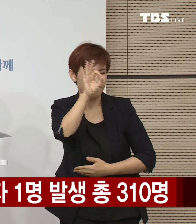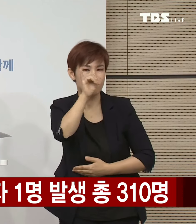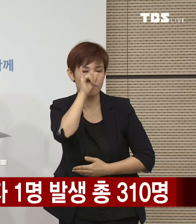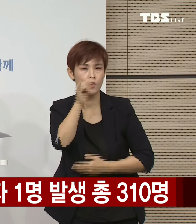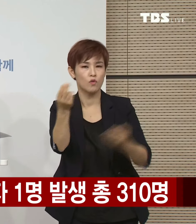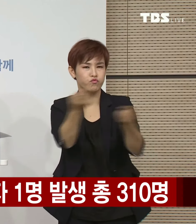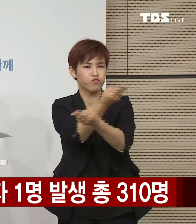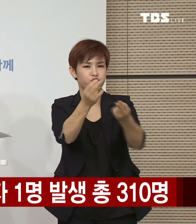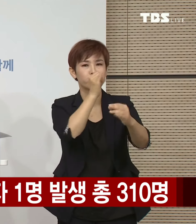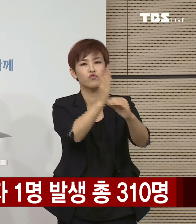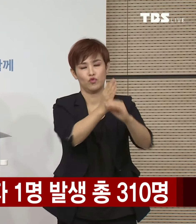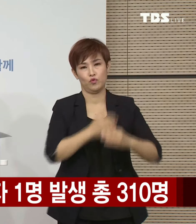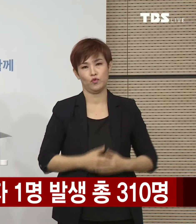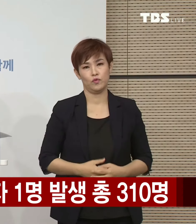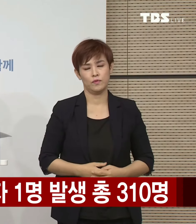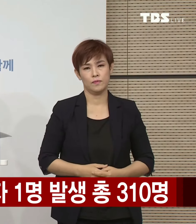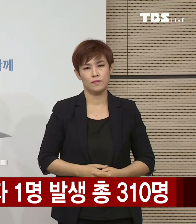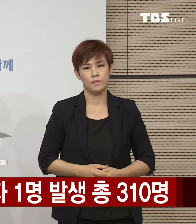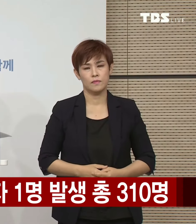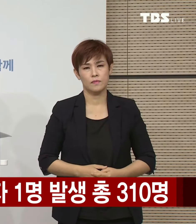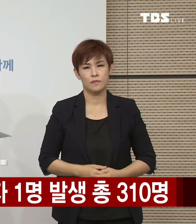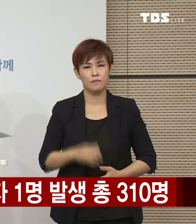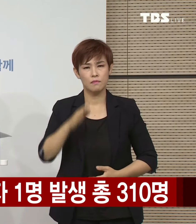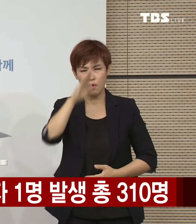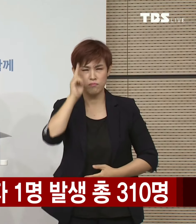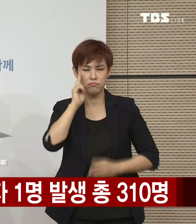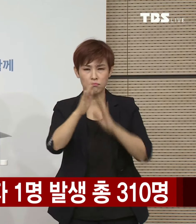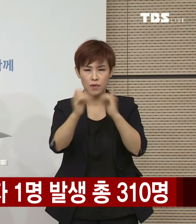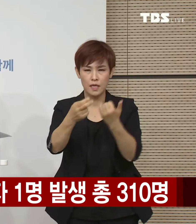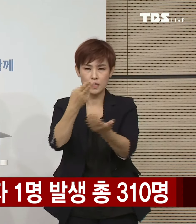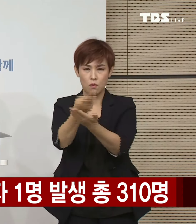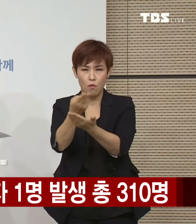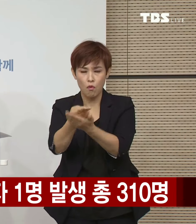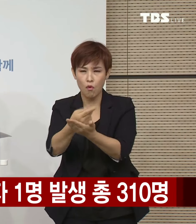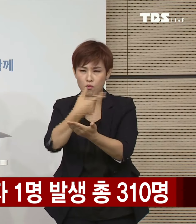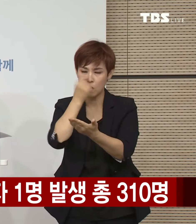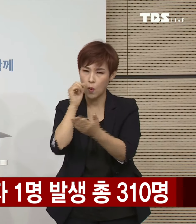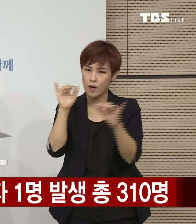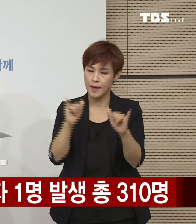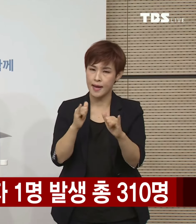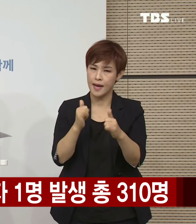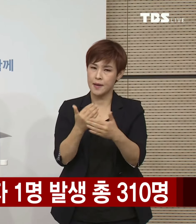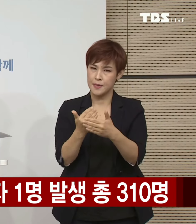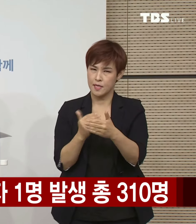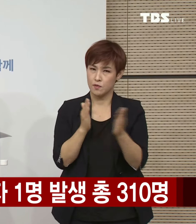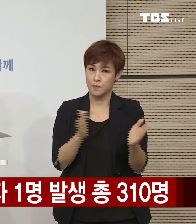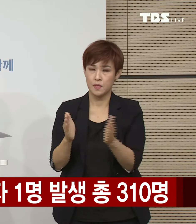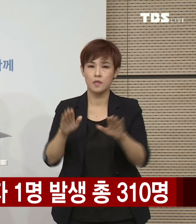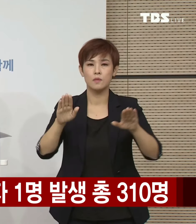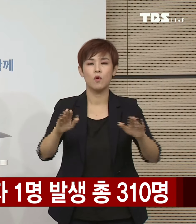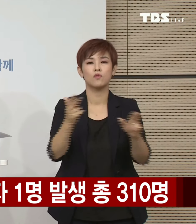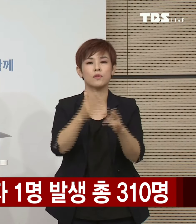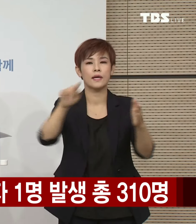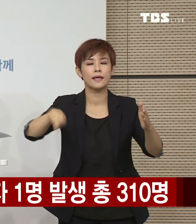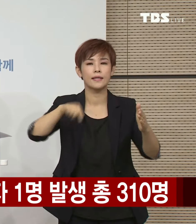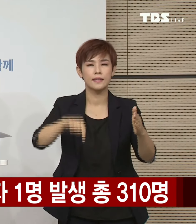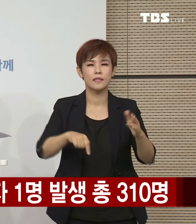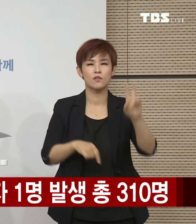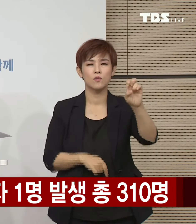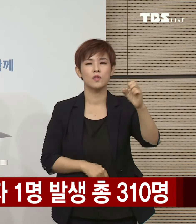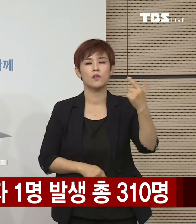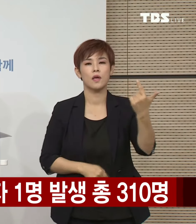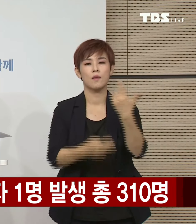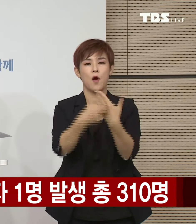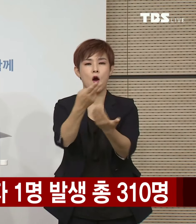하고 있습니다. 중환자 치료병상의 부족에 대비하여 우선 이번 주까지 26개 병상을